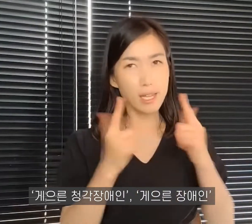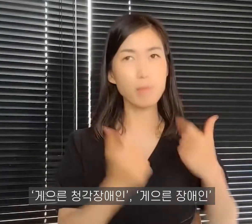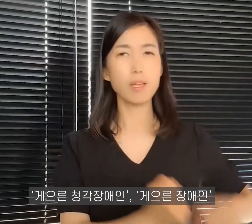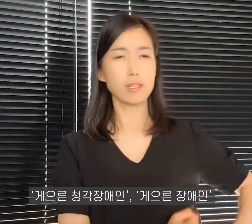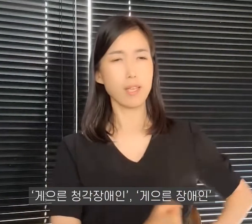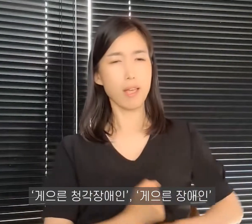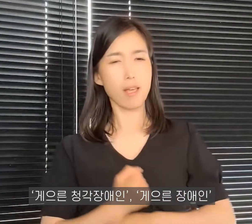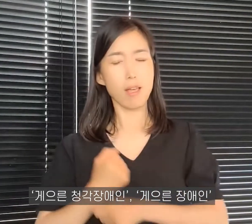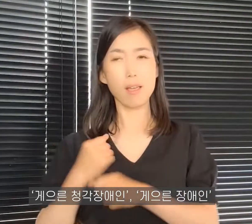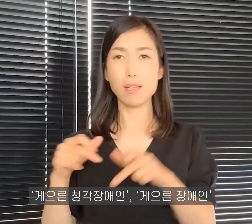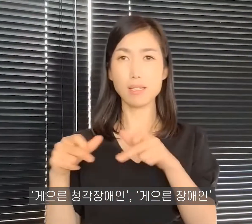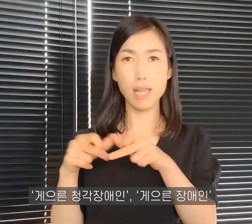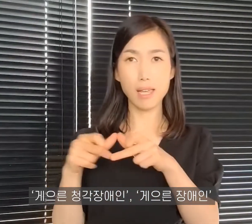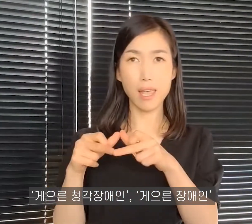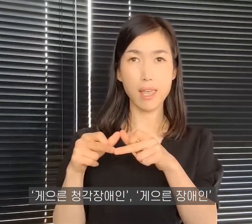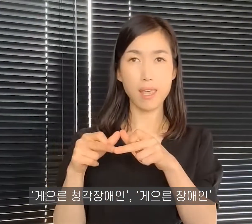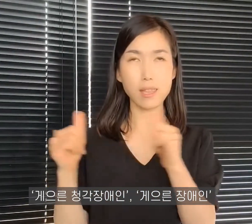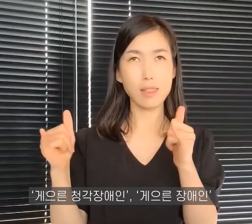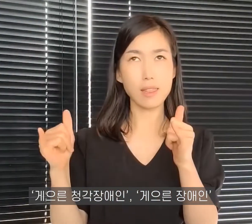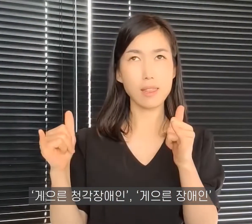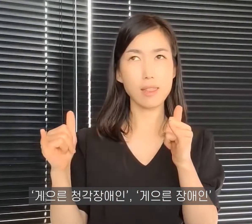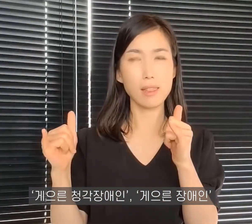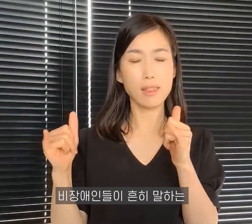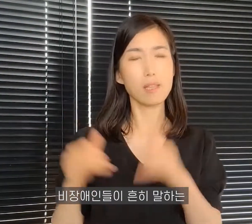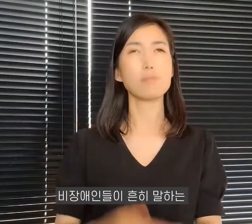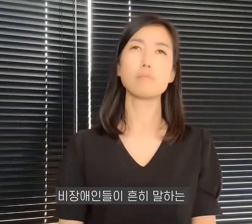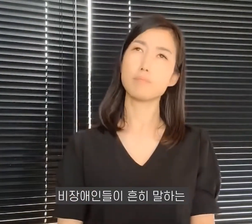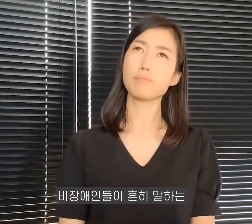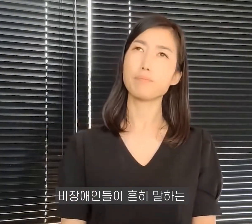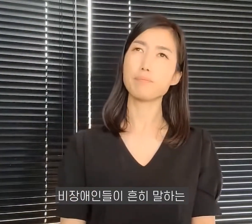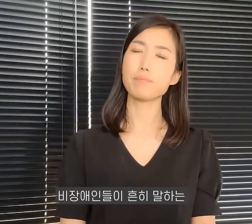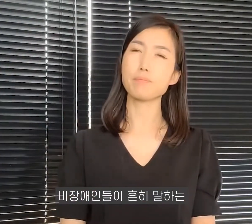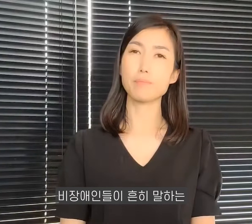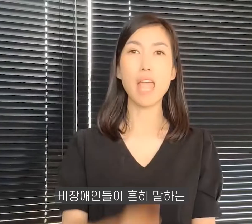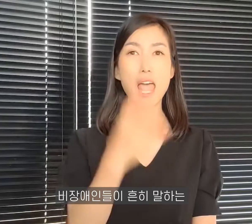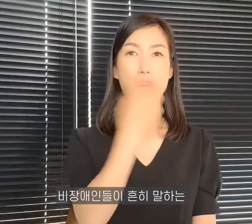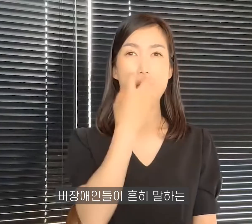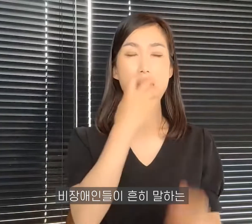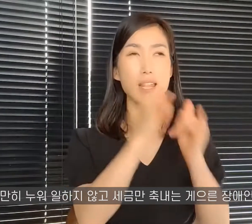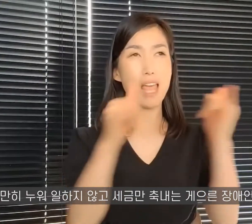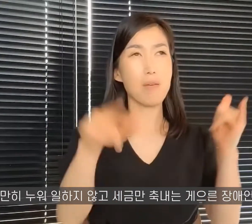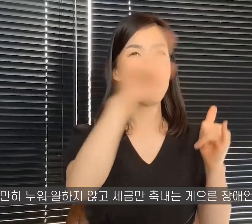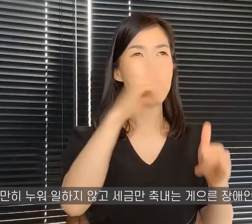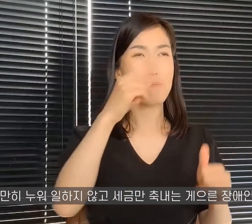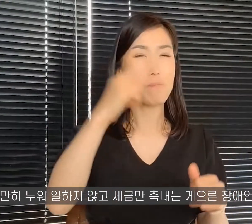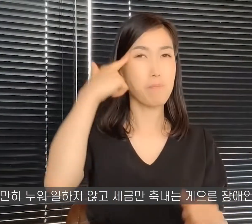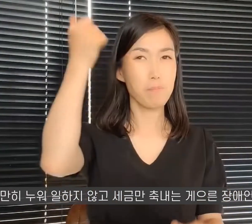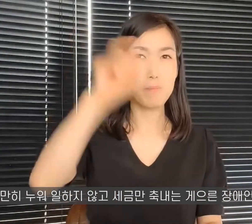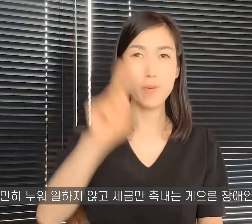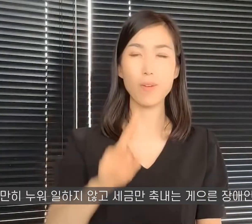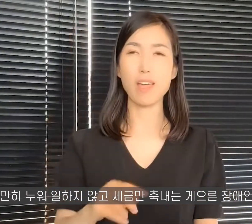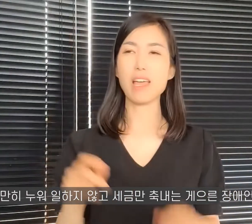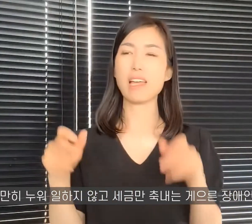장애 2 비장애인들이 흔히 말하는 가만히 누워 일하지 않고